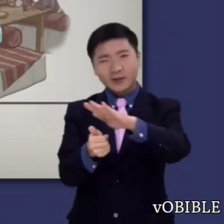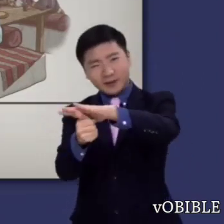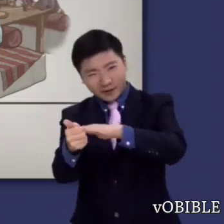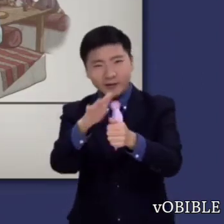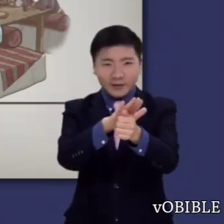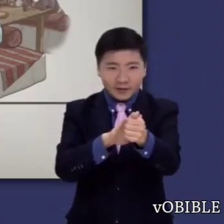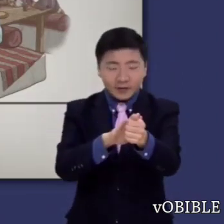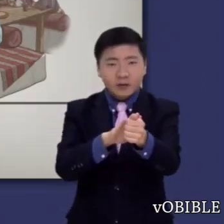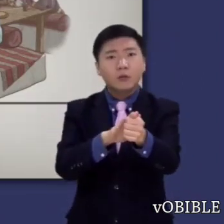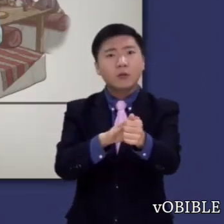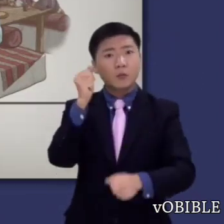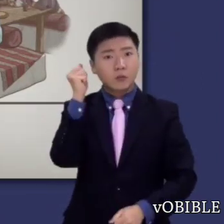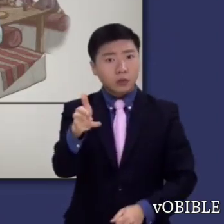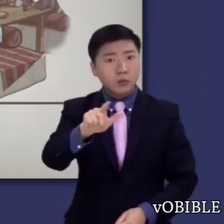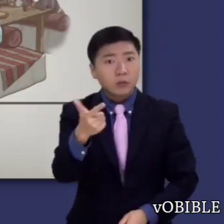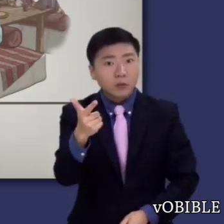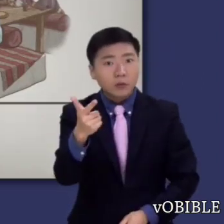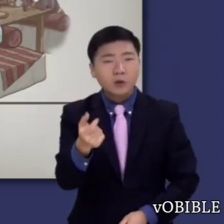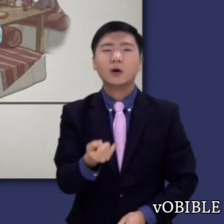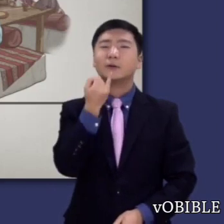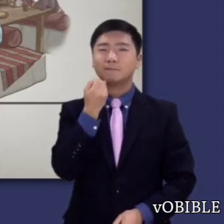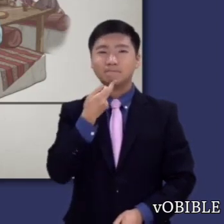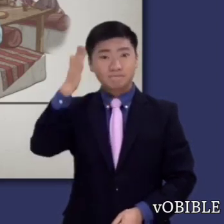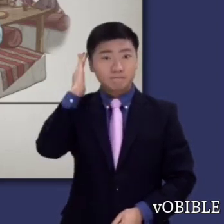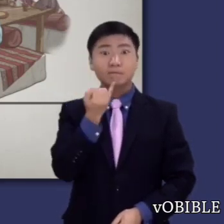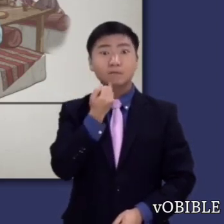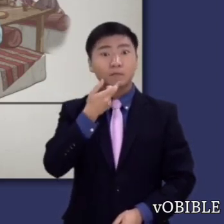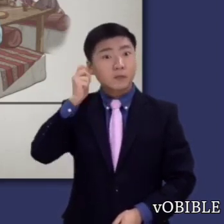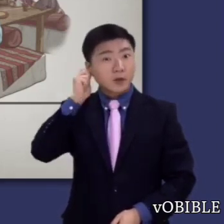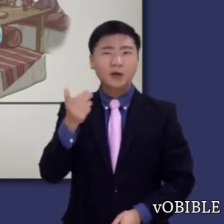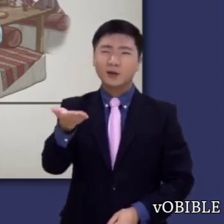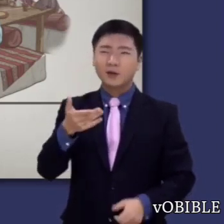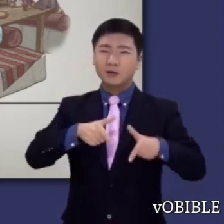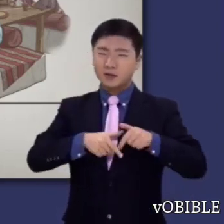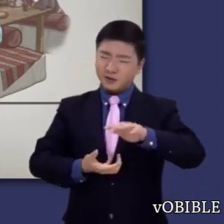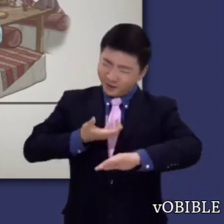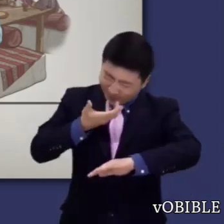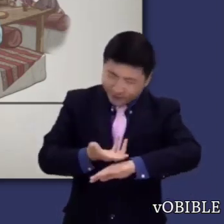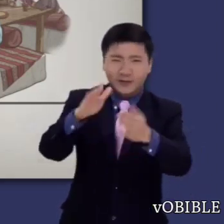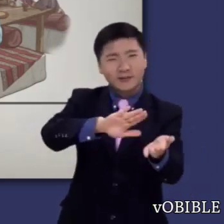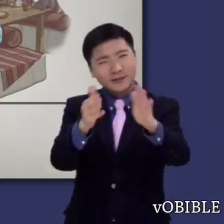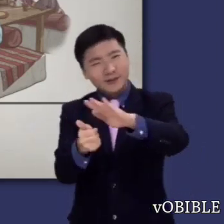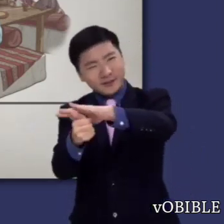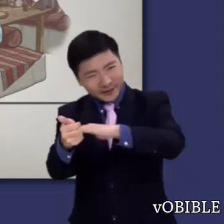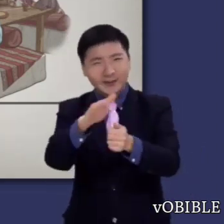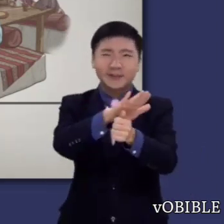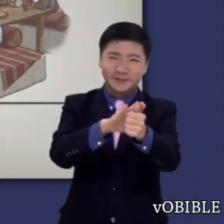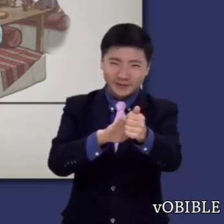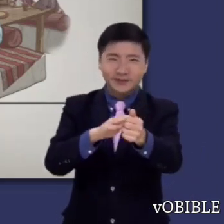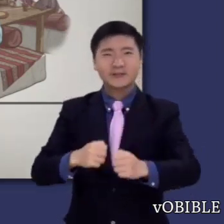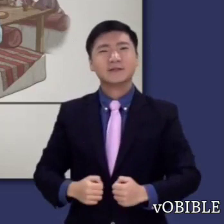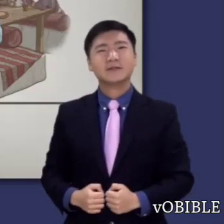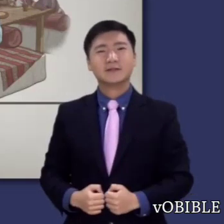命，就是要你们彼此相爱。耶稣这样吩咐门徒，是要他们付出更多的爱